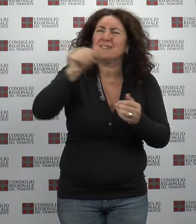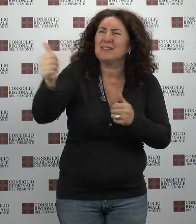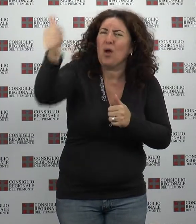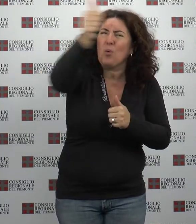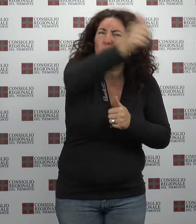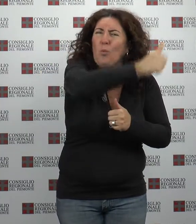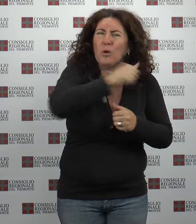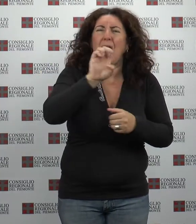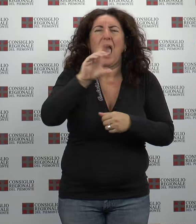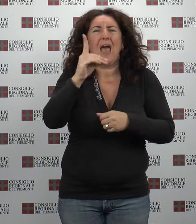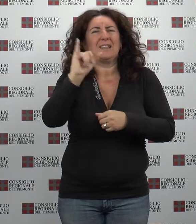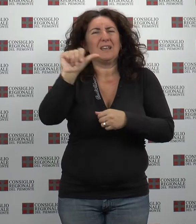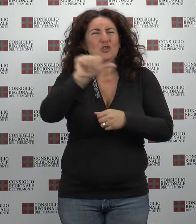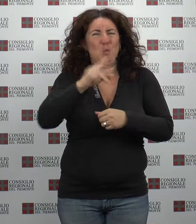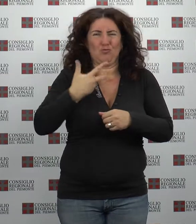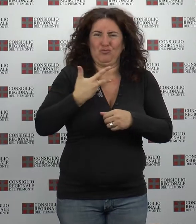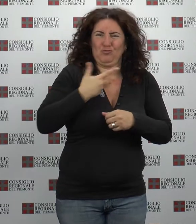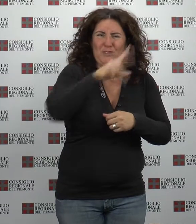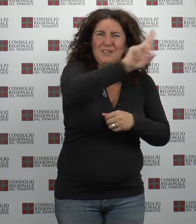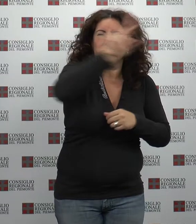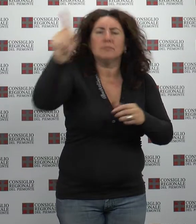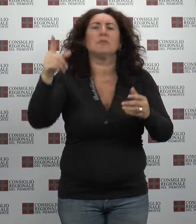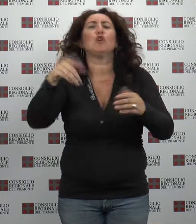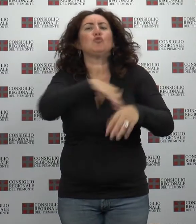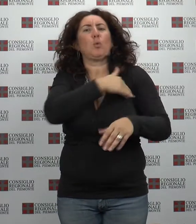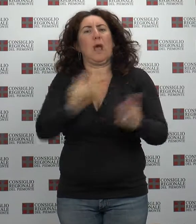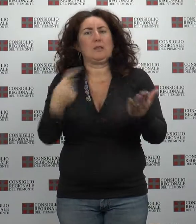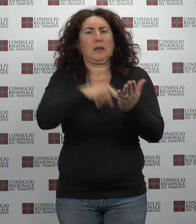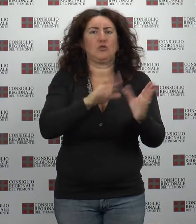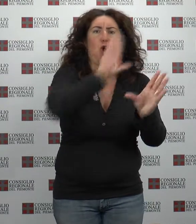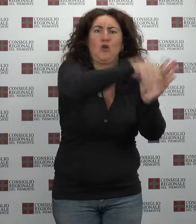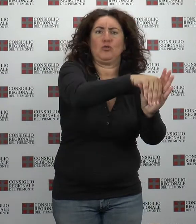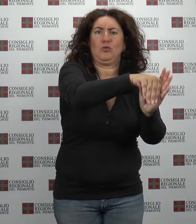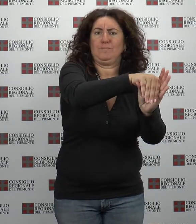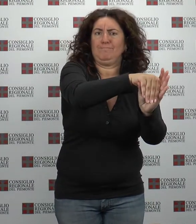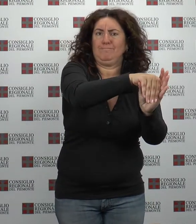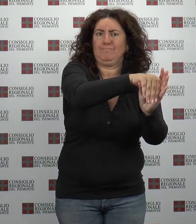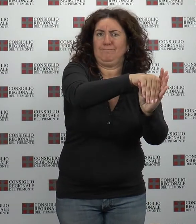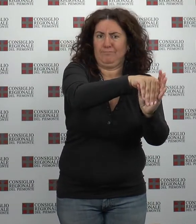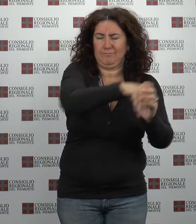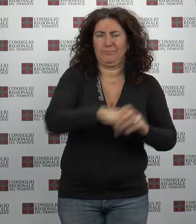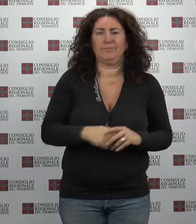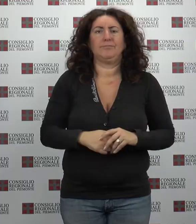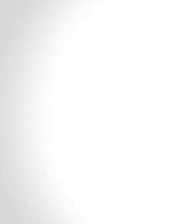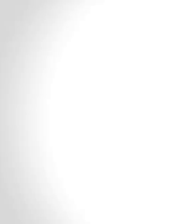studenti all'interno del Consiglio di Amministrazione delle DISU, ente per il diritto allo studio universitario.